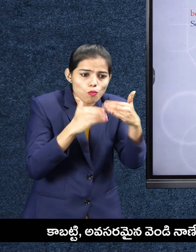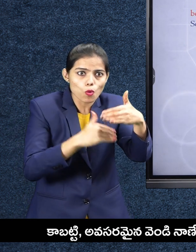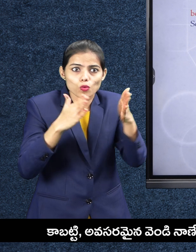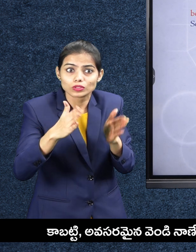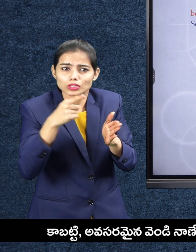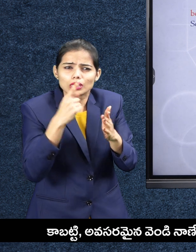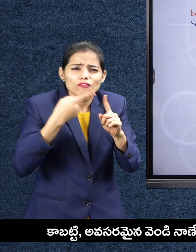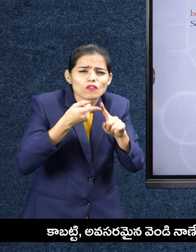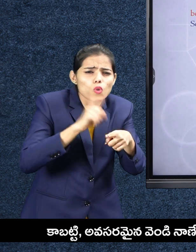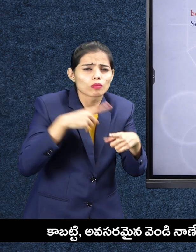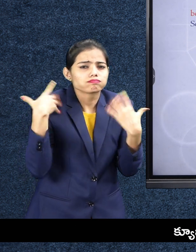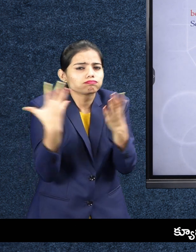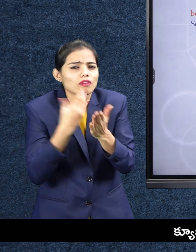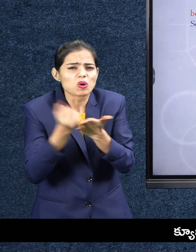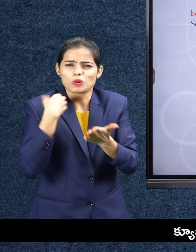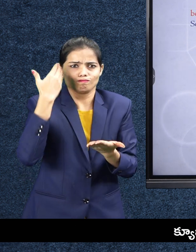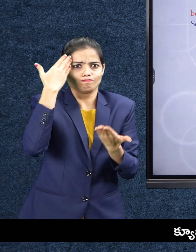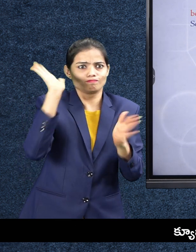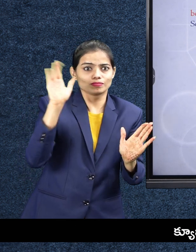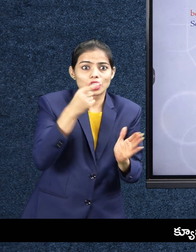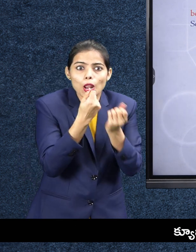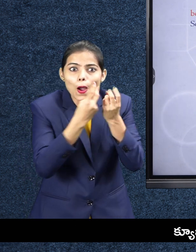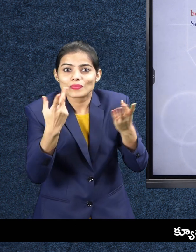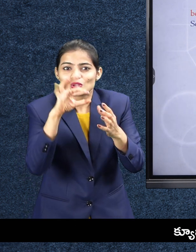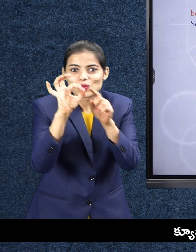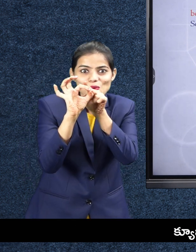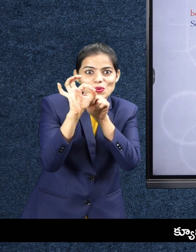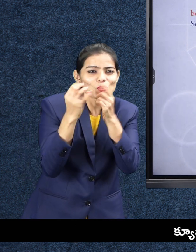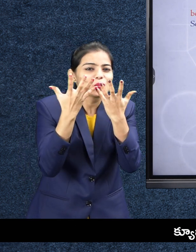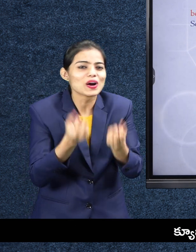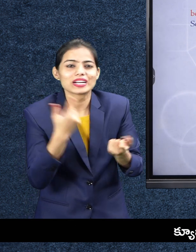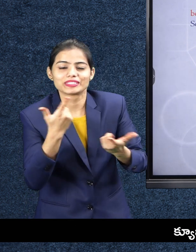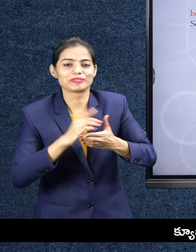నాణ్యం వాల్యూమ్ను క్యూబాయిడ్ ఫార్ములా వాల్యూమ్తో సమం చేయవచ్చు.